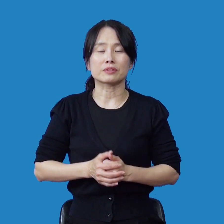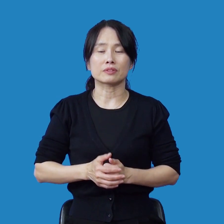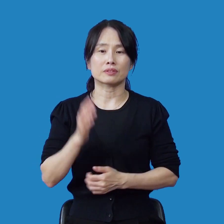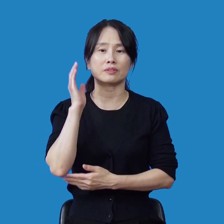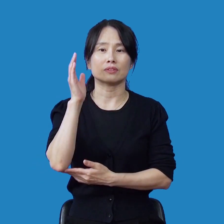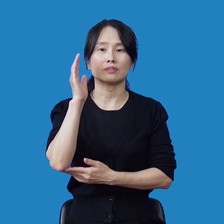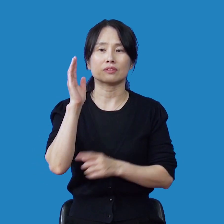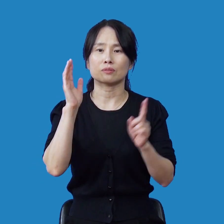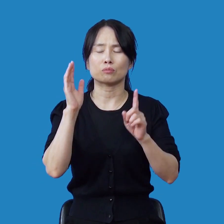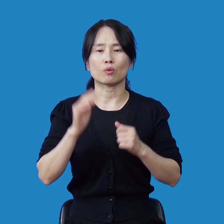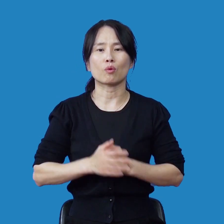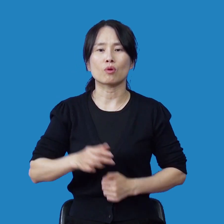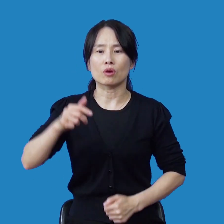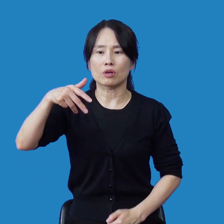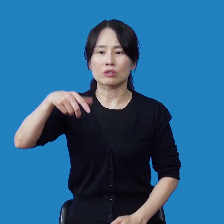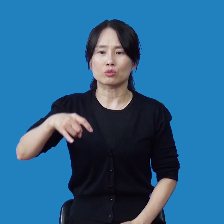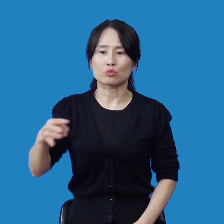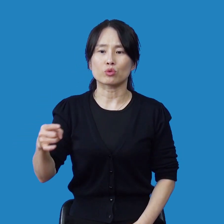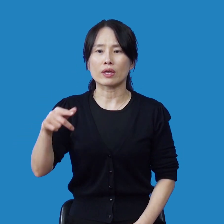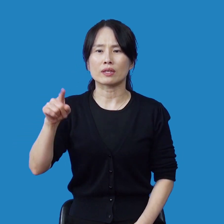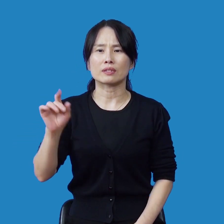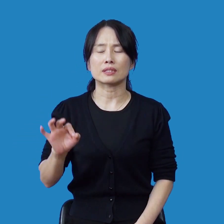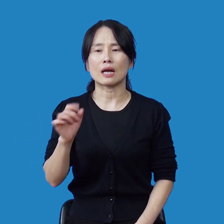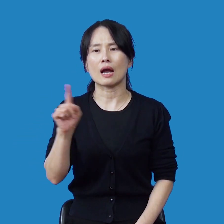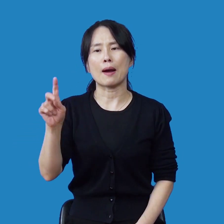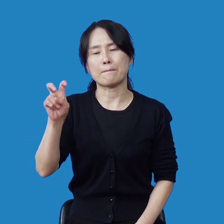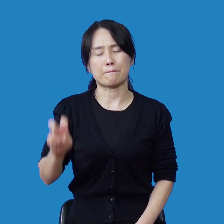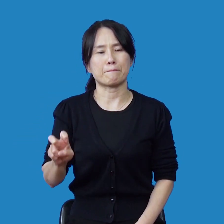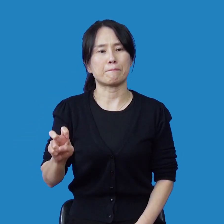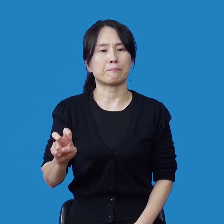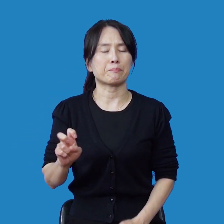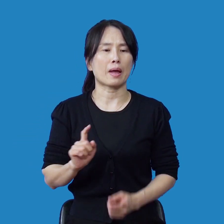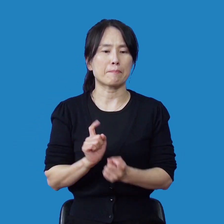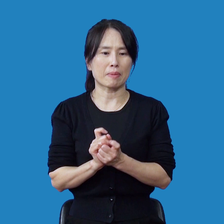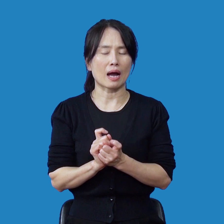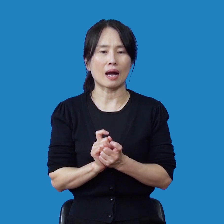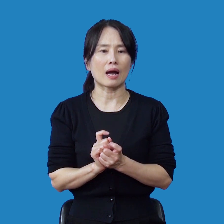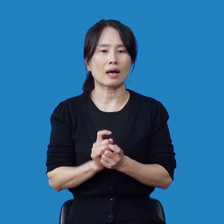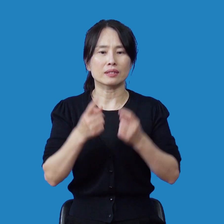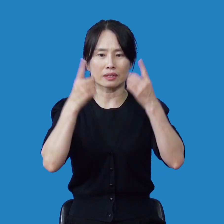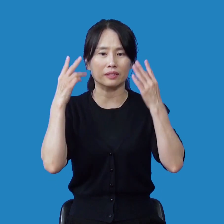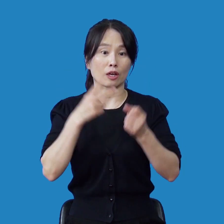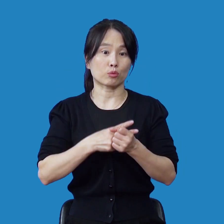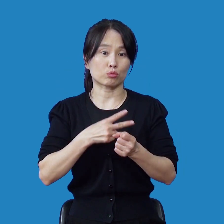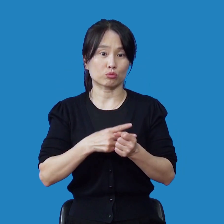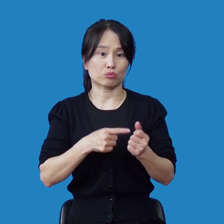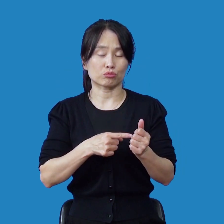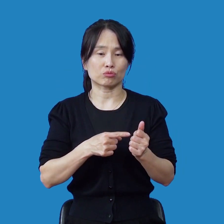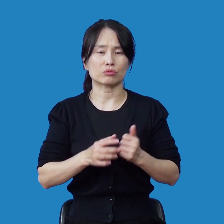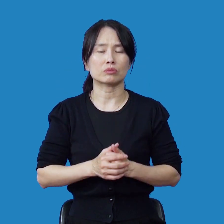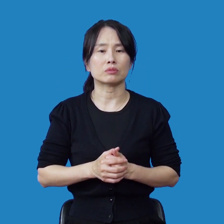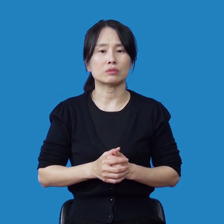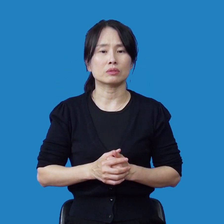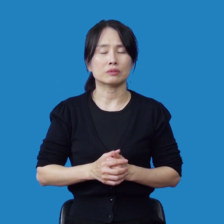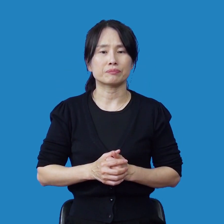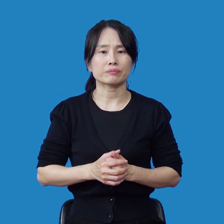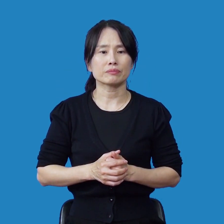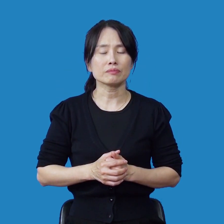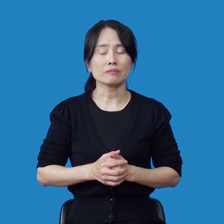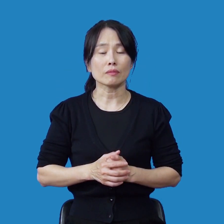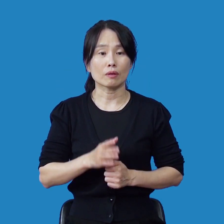교수는 췌장암으로 죽어가고 있습니다. 그러니까 다른 강사들에게는 마지막이라는 것이